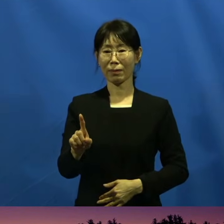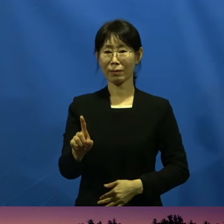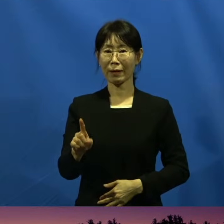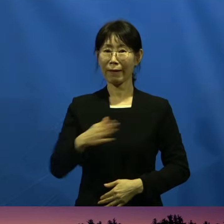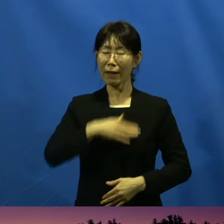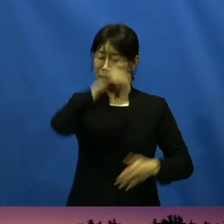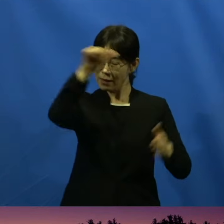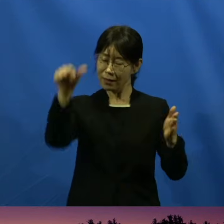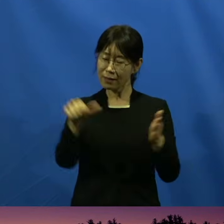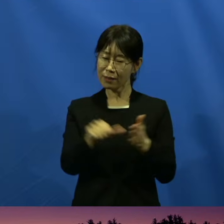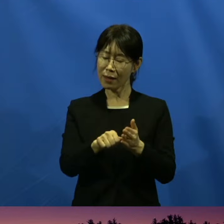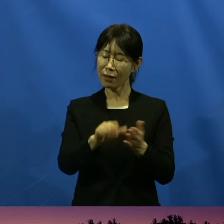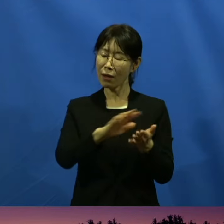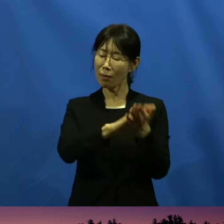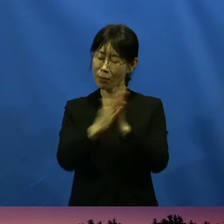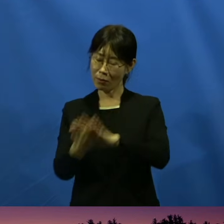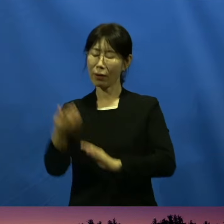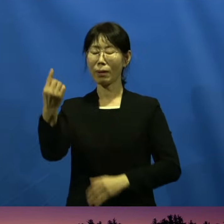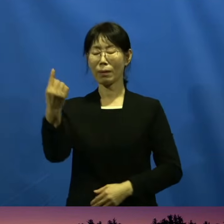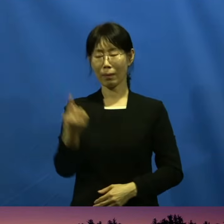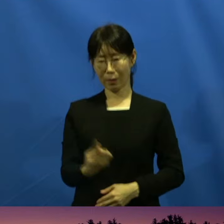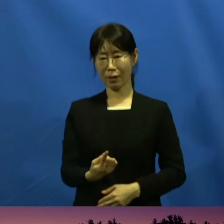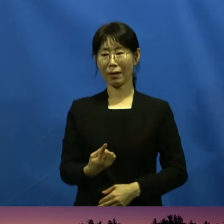우리의 삶은 달라질 수밖에 없습니다.